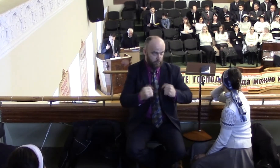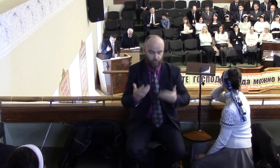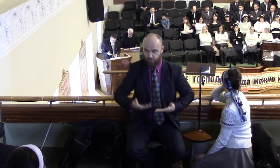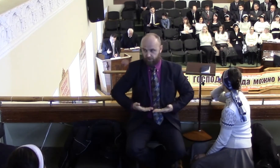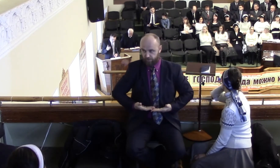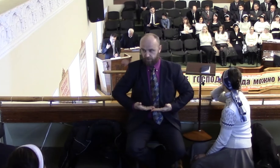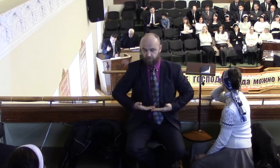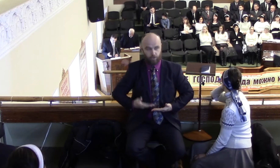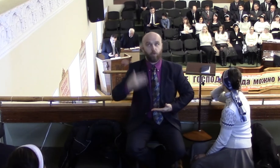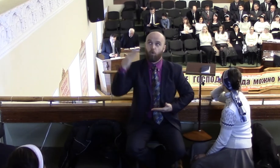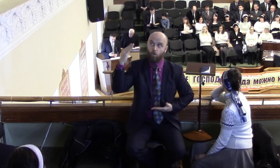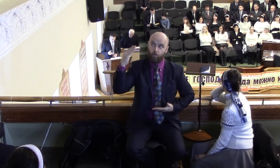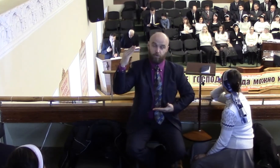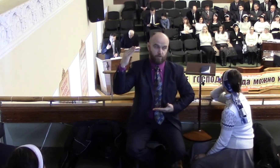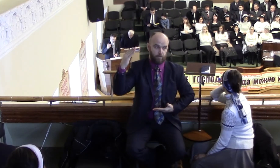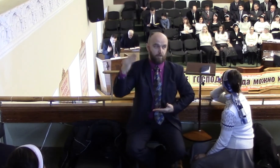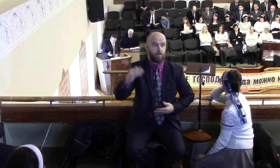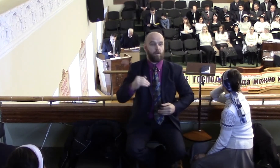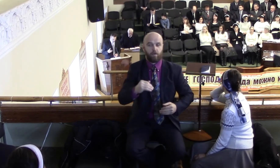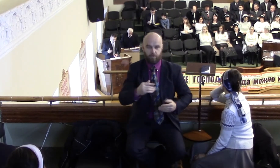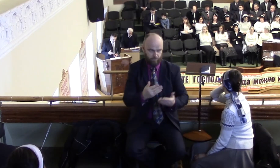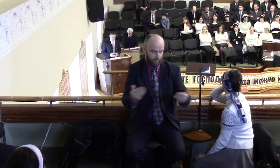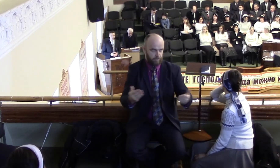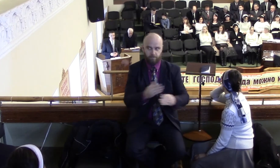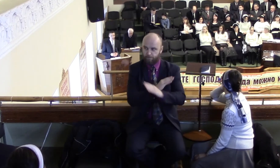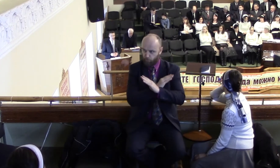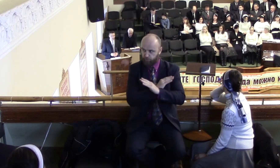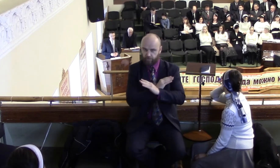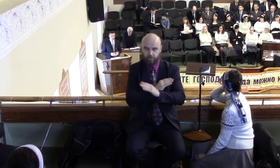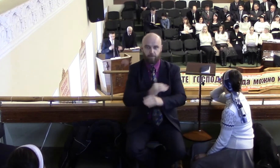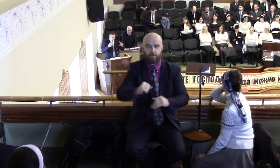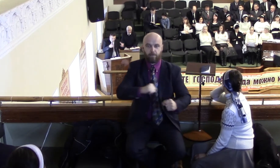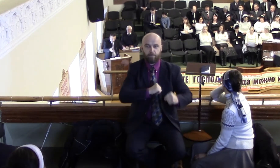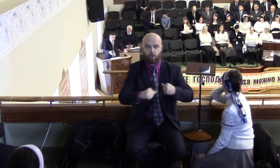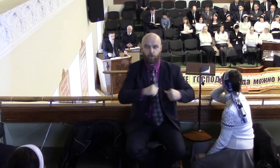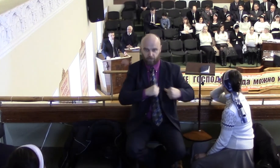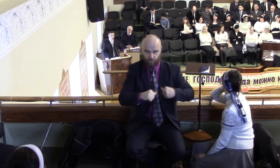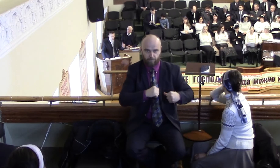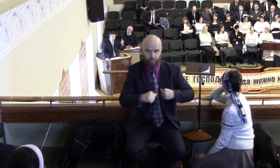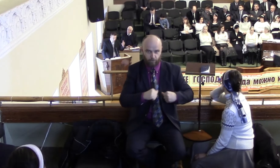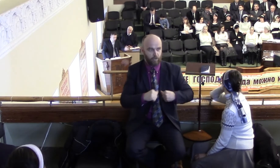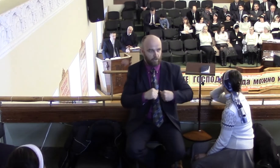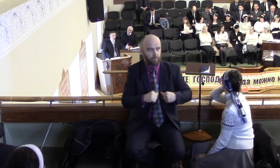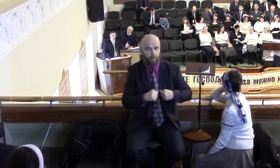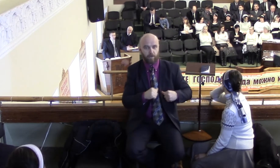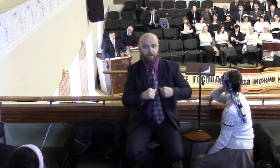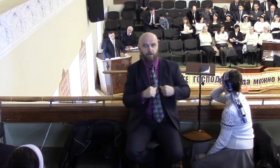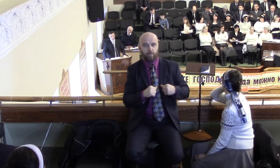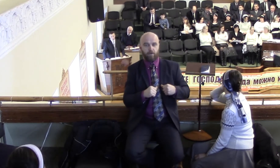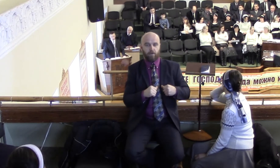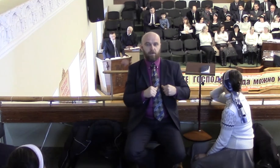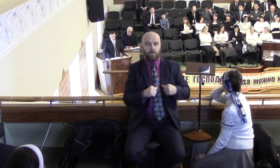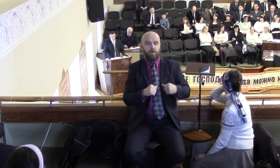глава. Мертвых по преступлениям и грехам вашим. Вот Бог проявил любовь к мертвым